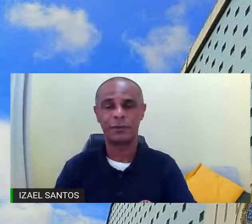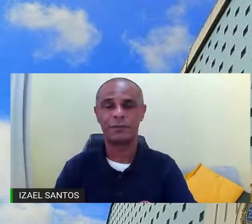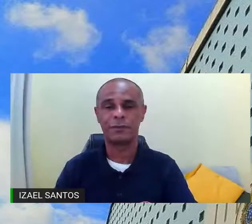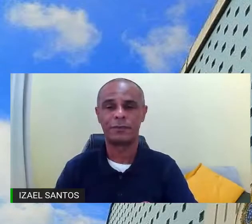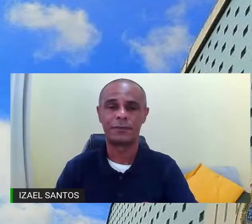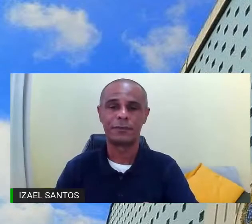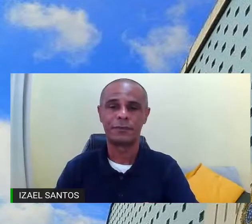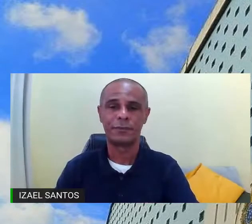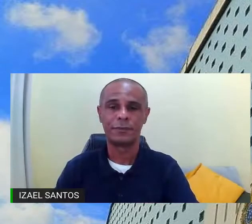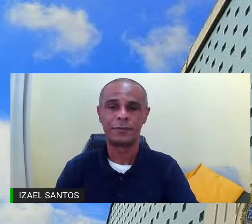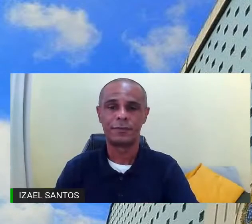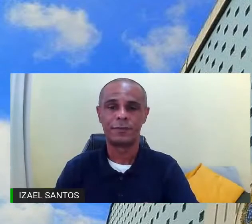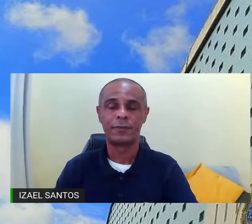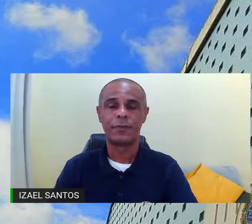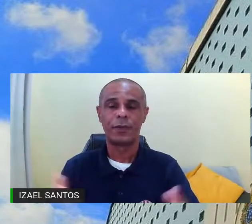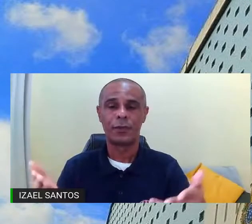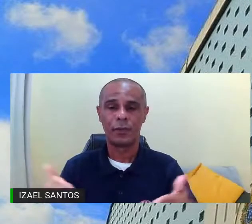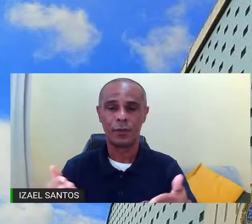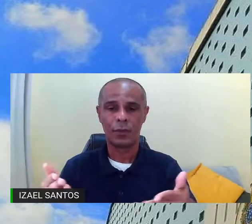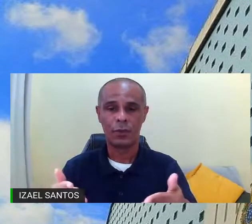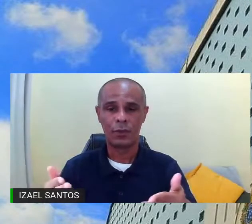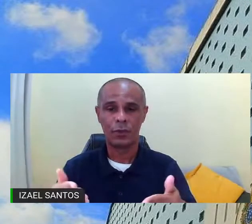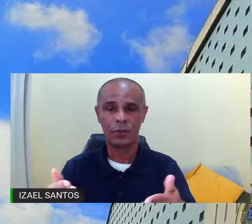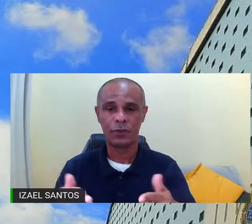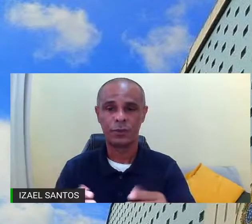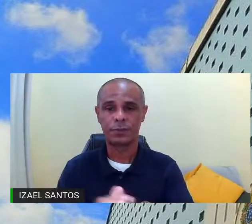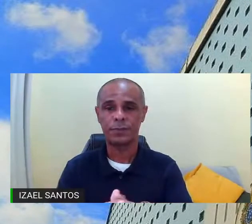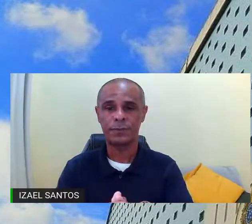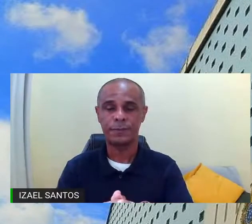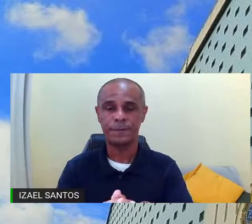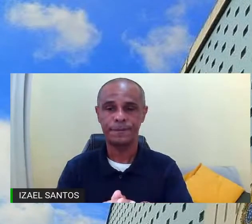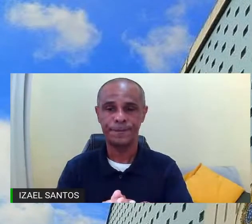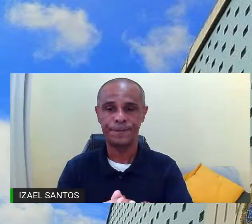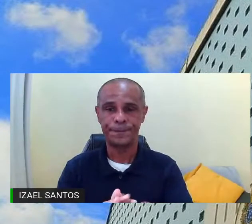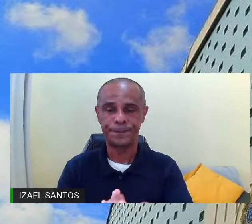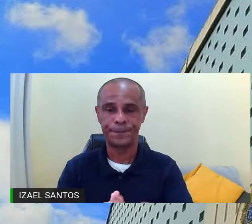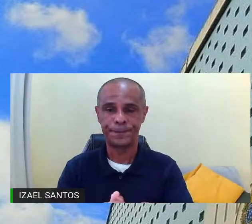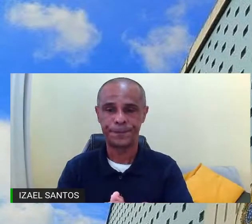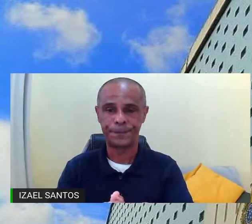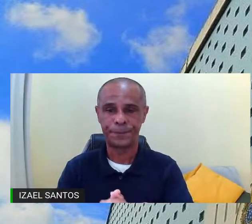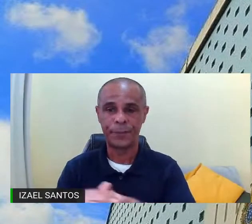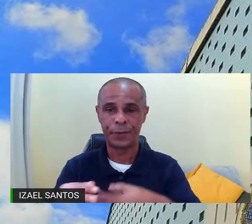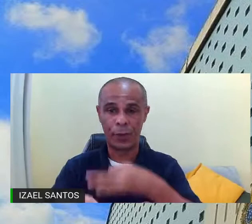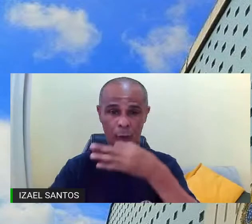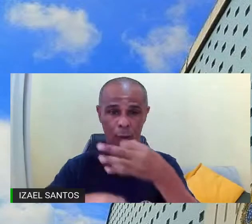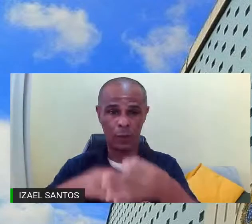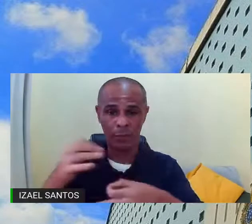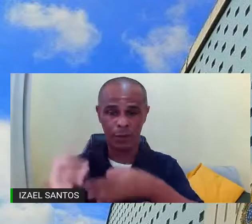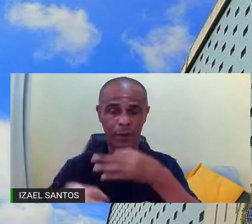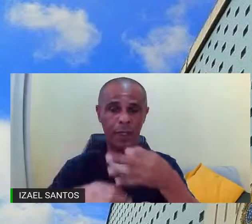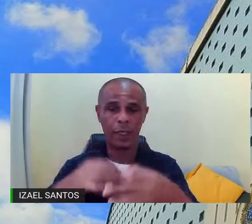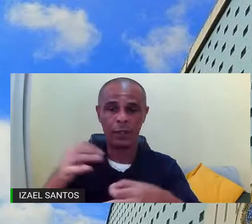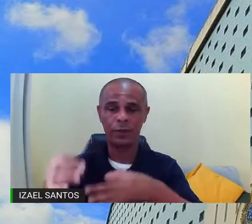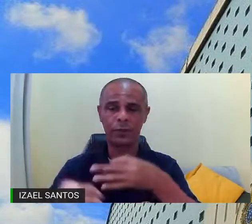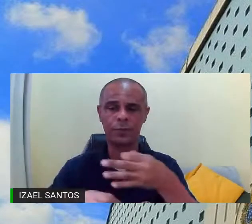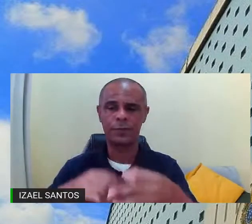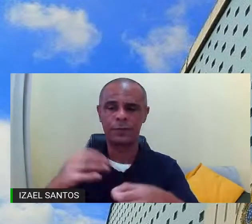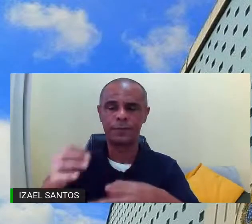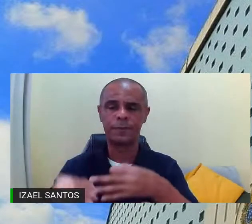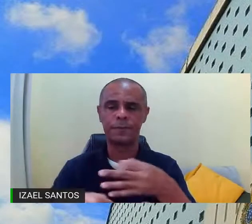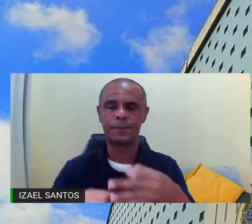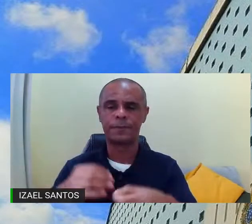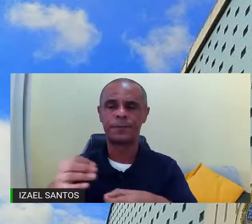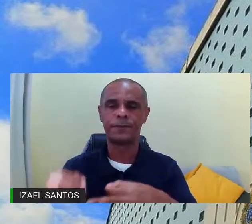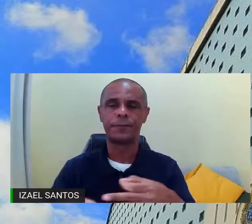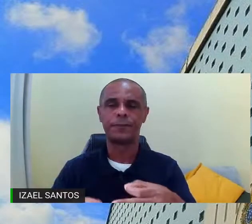vista. Nós vamos nos ater ao texto e sobre ele fazer os comentários balizados pela